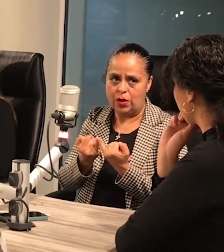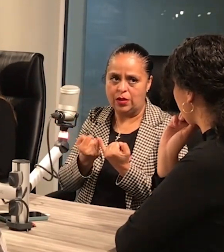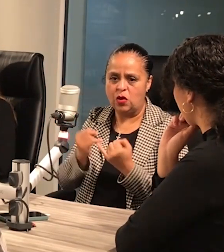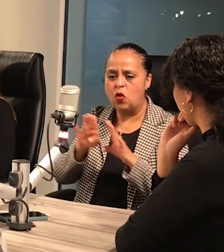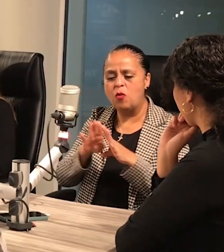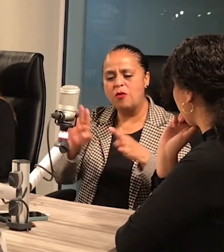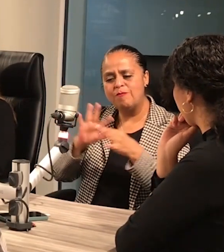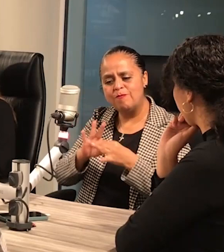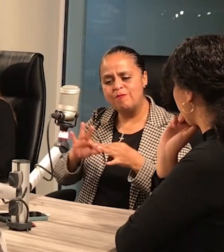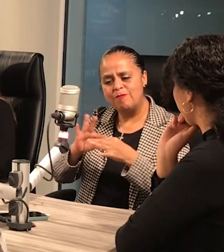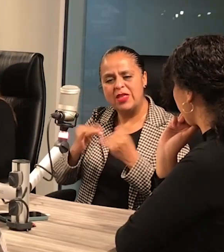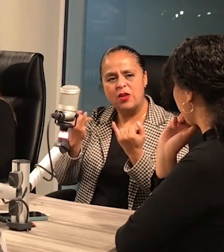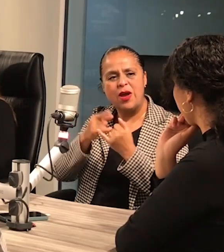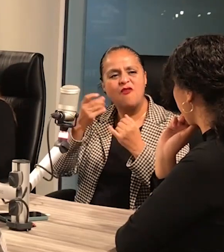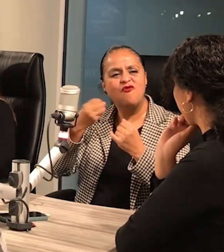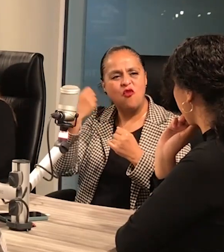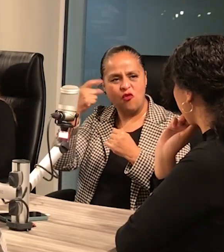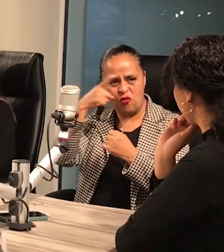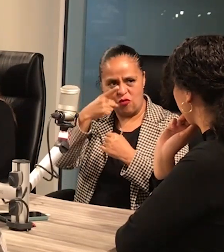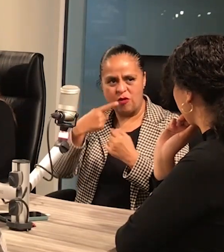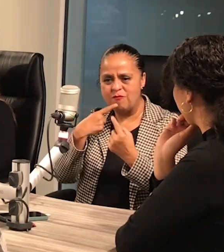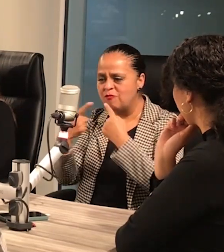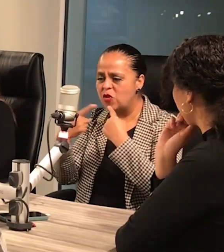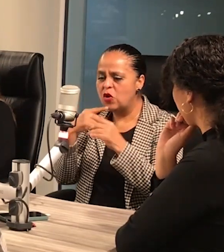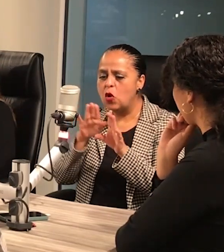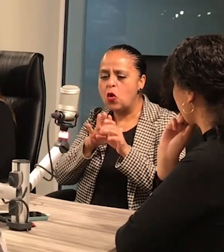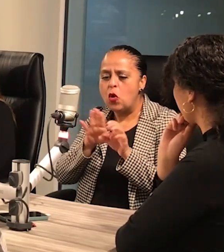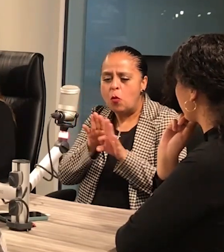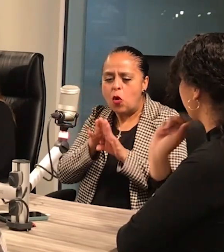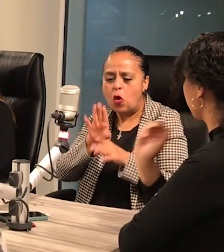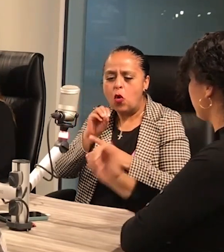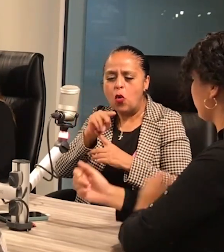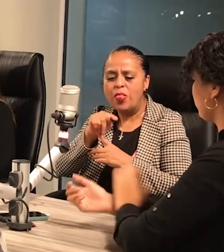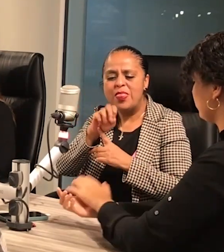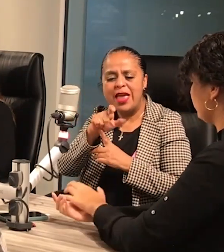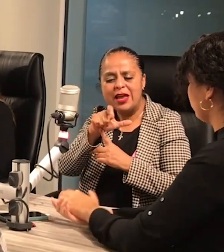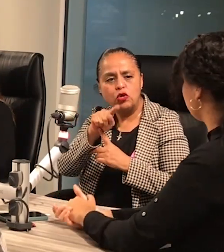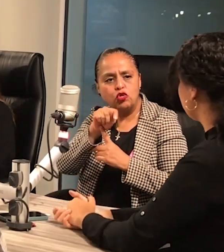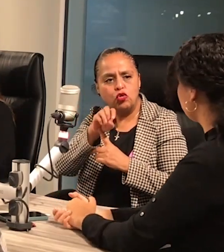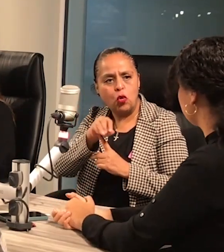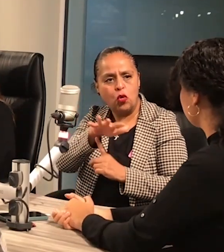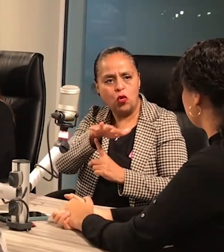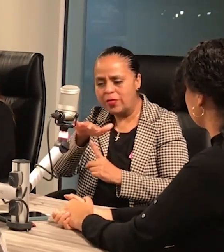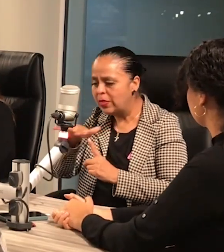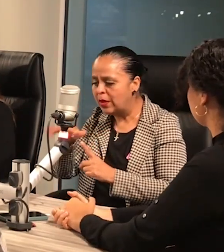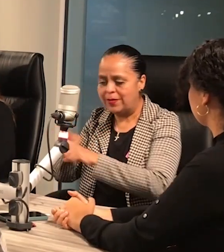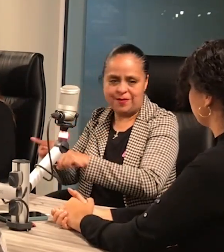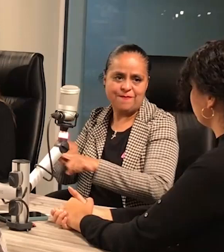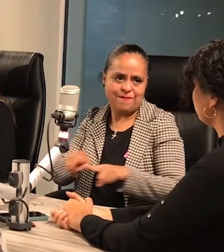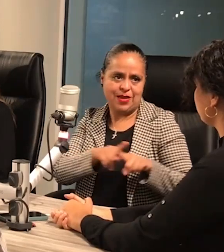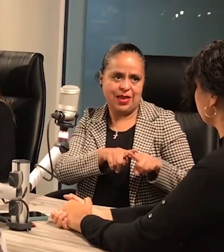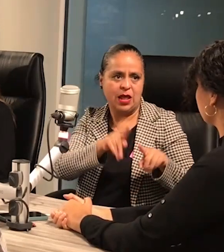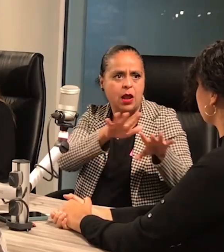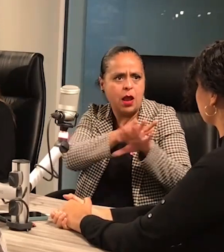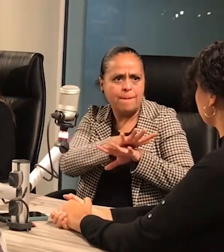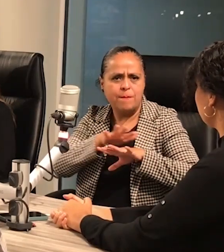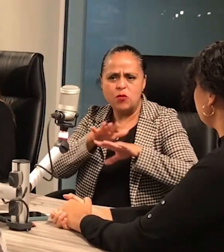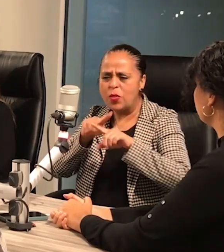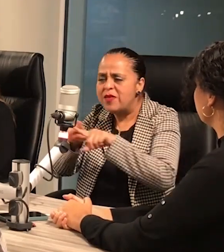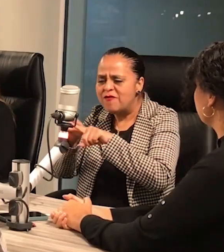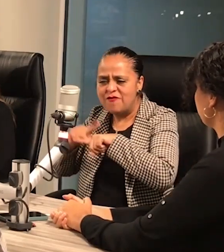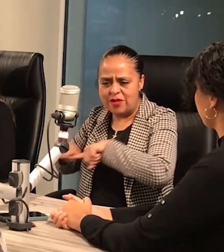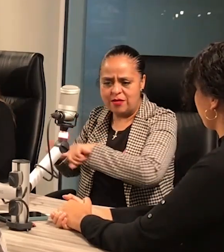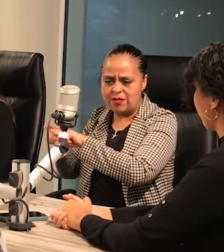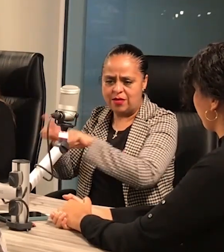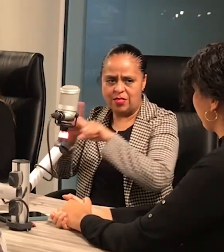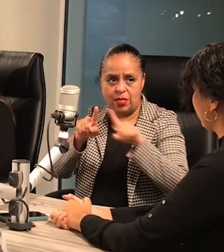lo comentábamos también un poco en el foro, pues los contextos y la diversidad en las regiones y en los estados pues es muy cambiante.